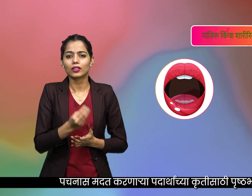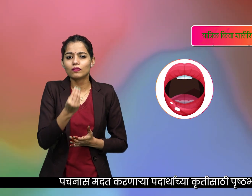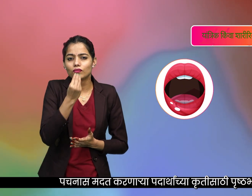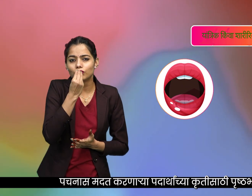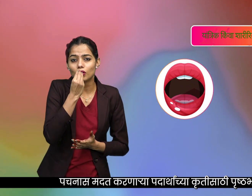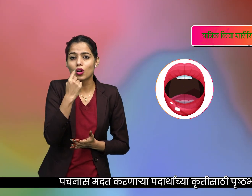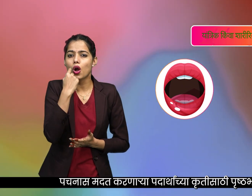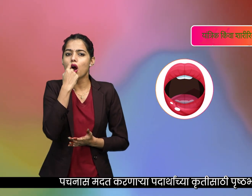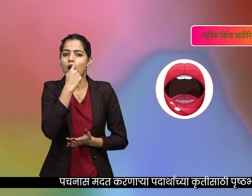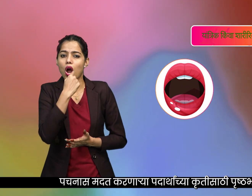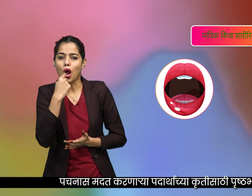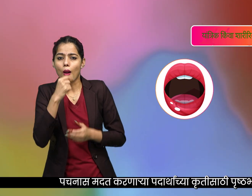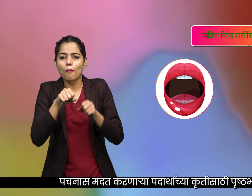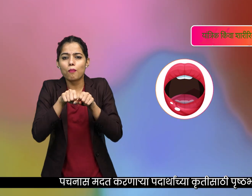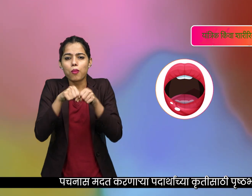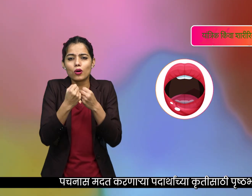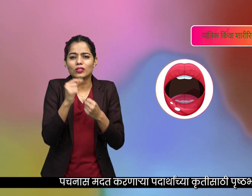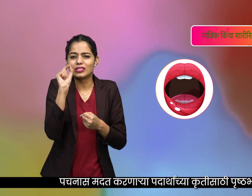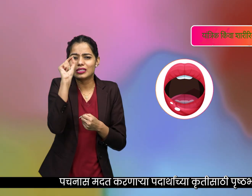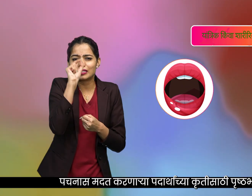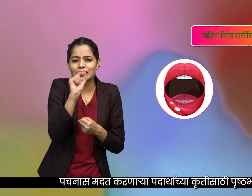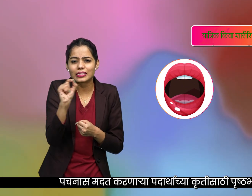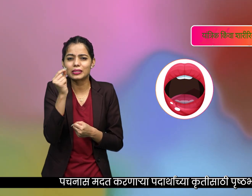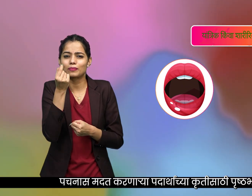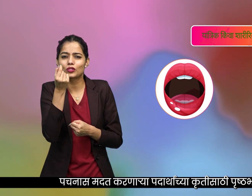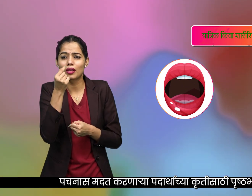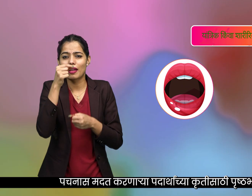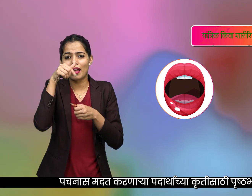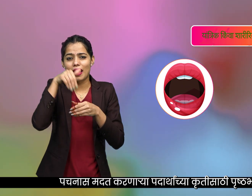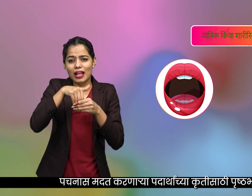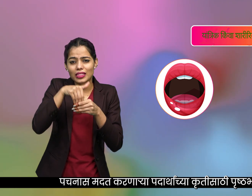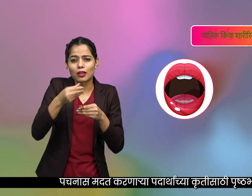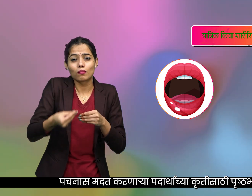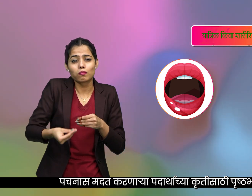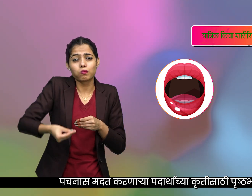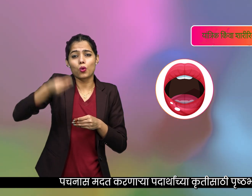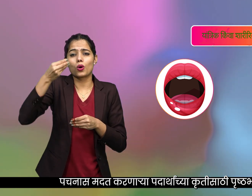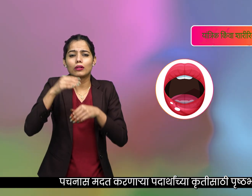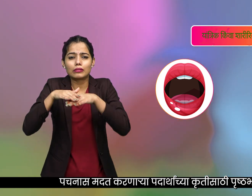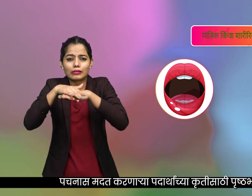पचनास मदत करणाऱ्या पदार्थांच्या कृतीसाठी पृष्ठभागाचे क्षेत्रफळ